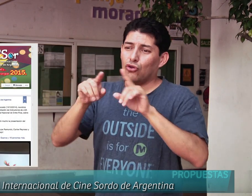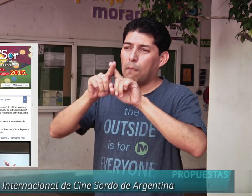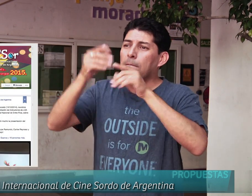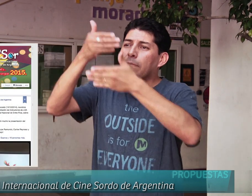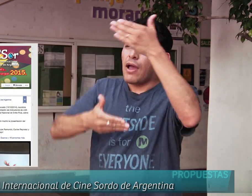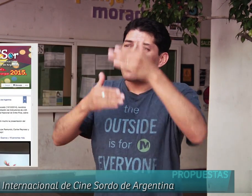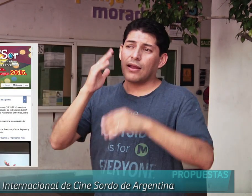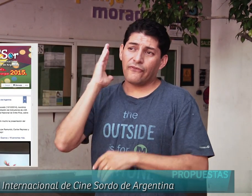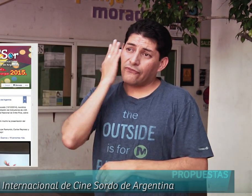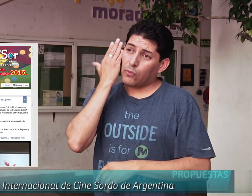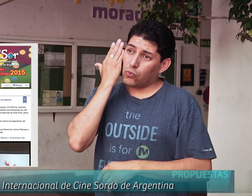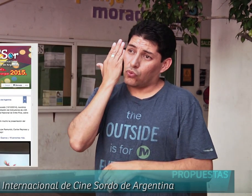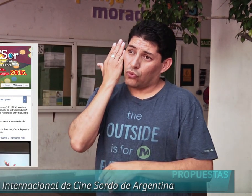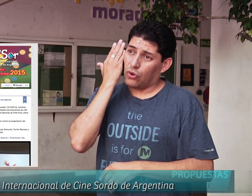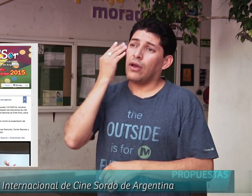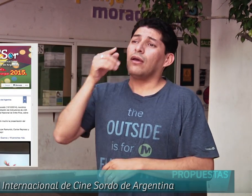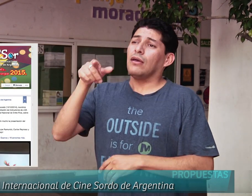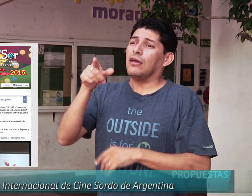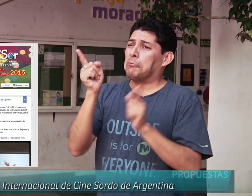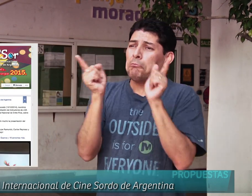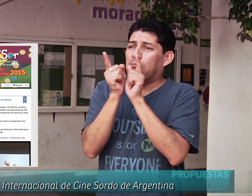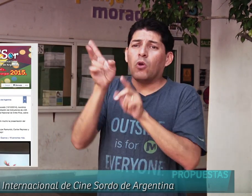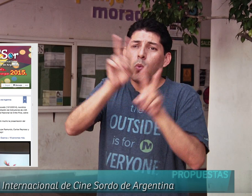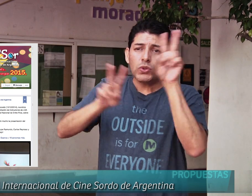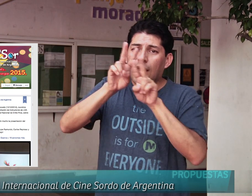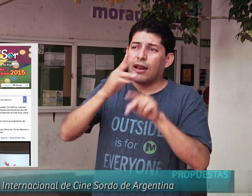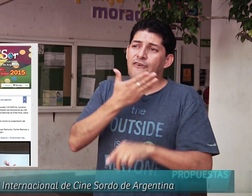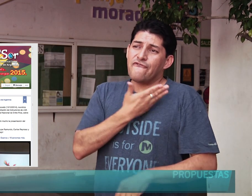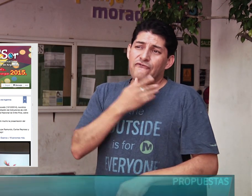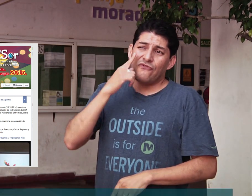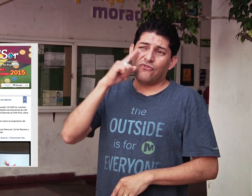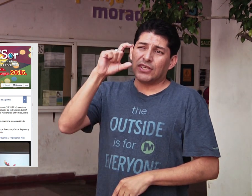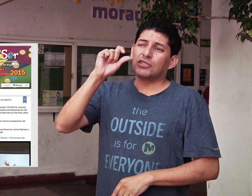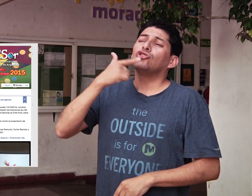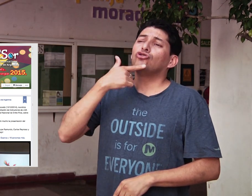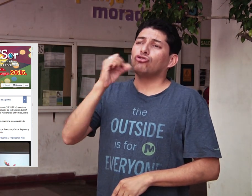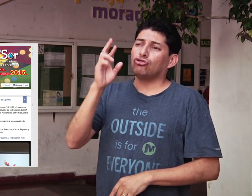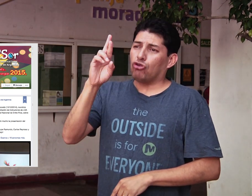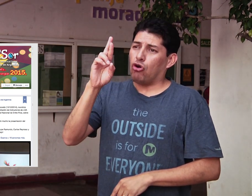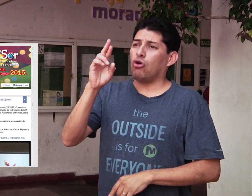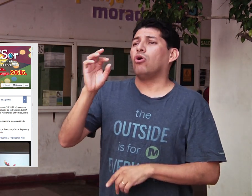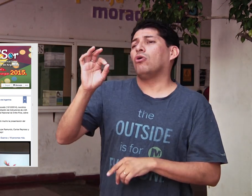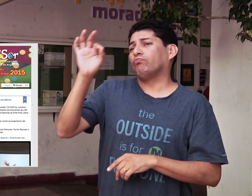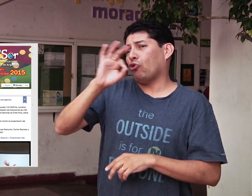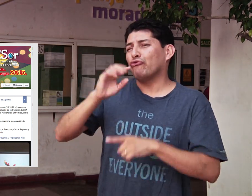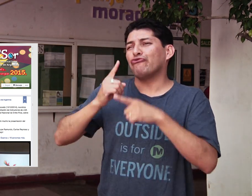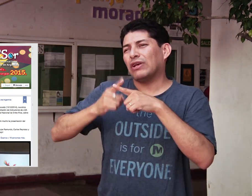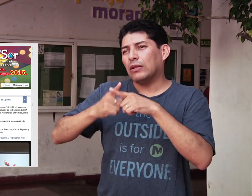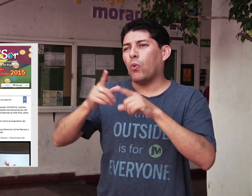eh vamos a vamos a abrir una página de Facebook Sí ustedes eh pueden buscar por ahora el fixor o